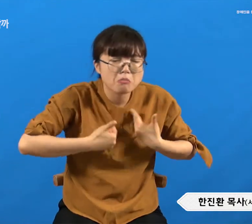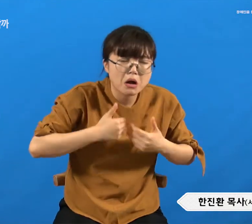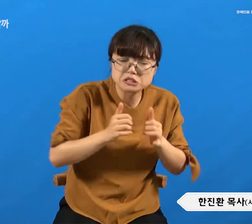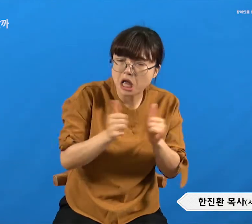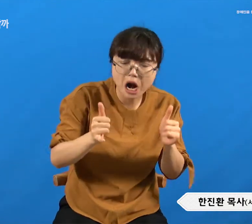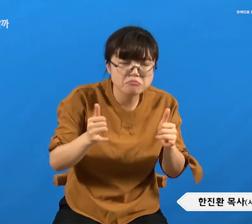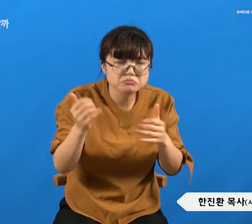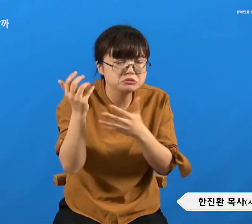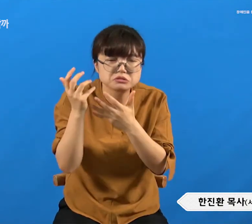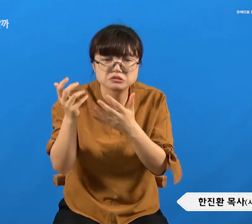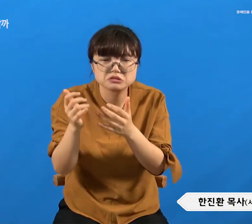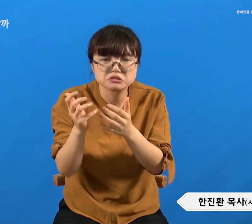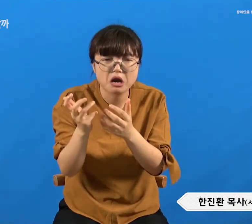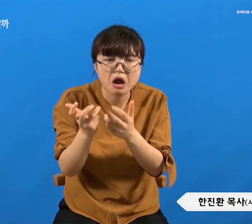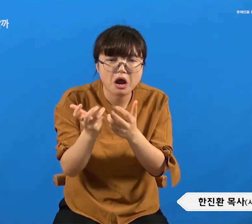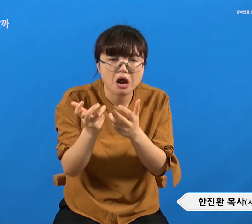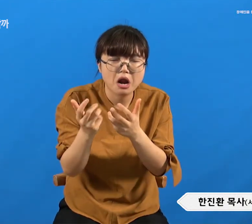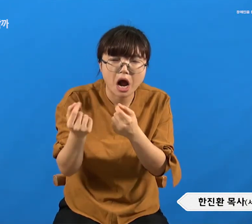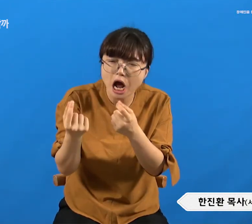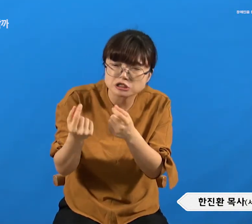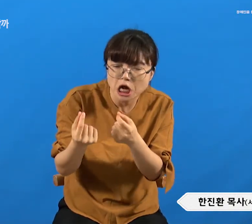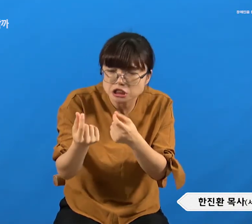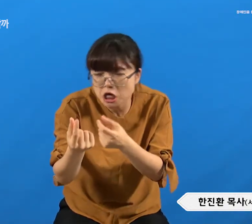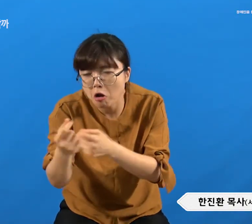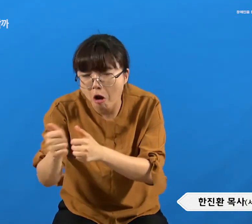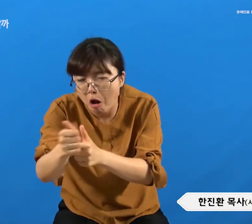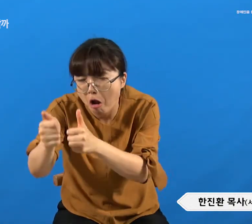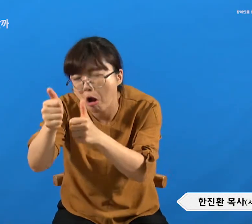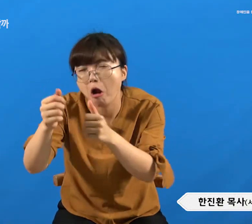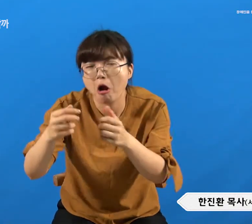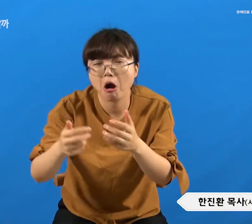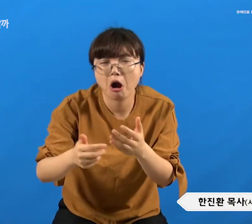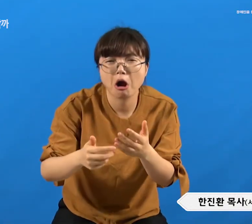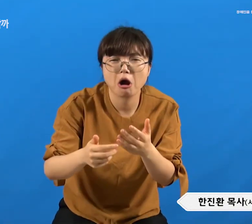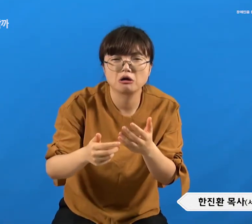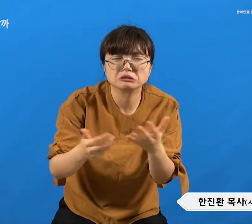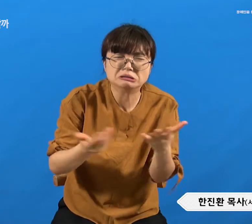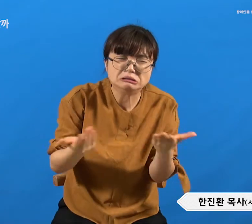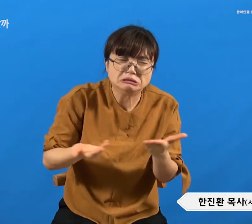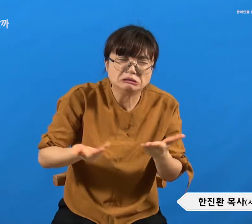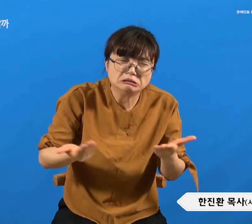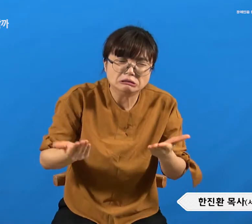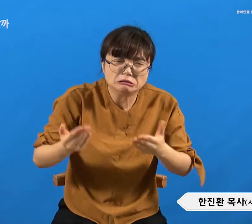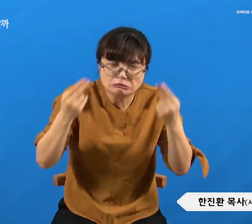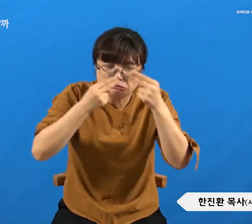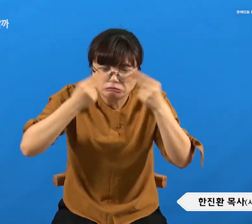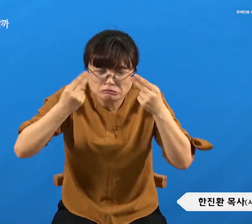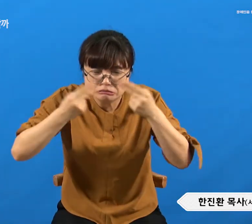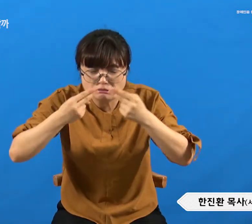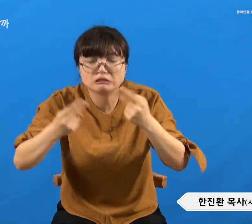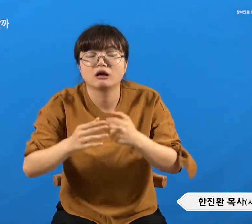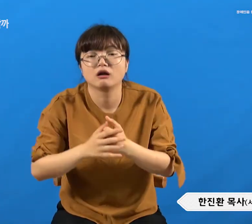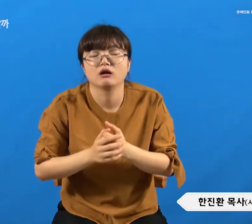속에서 떼밀려서 정처 없이 달리고 있는 자기 모습이 또렷하게 보입니다.